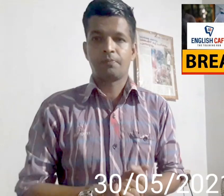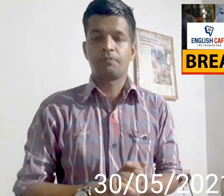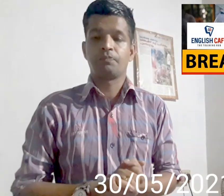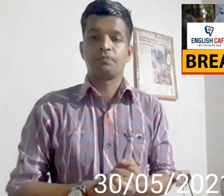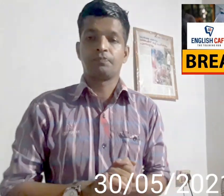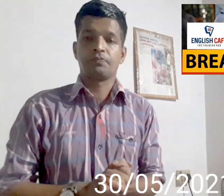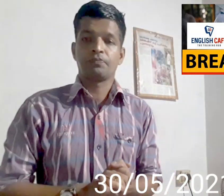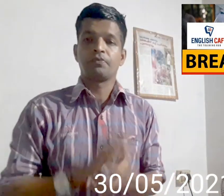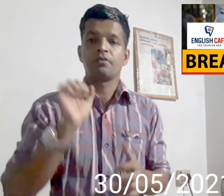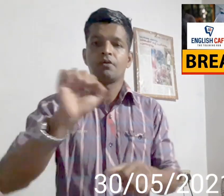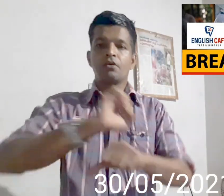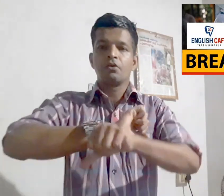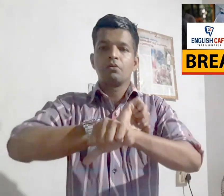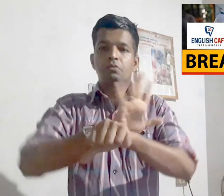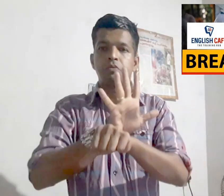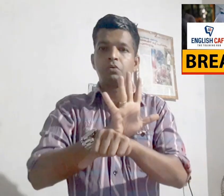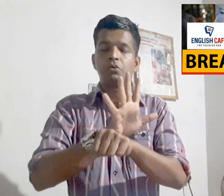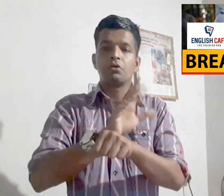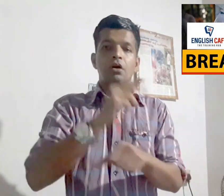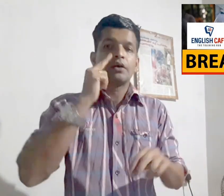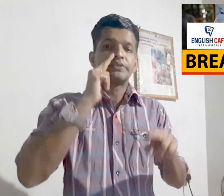നാലാം ക്ലാസ്സുകാരൻ അജിൻ ഭാസ്കറിന്റെ വിളിയെത്തി